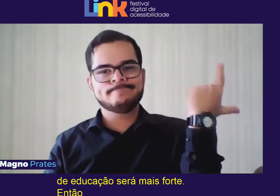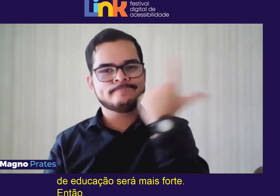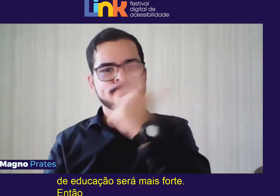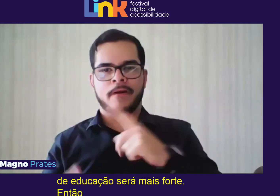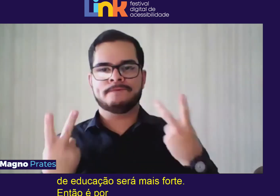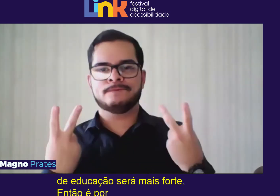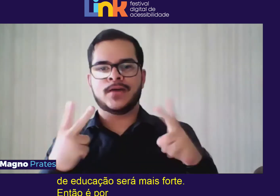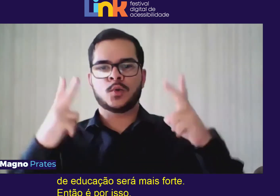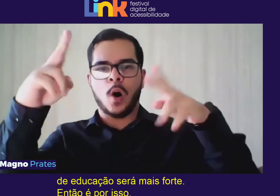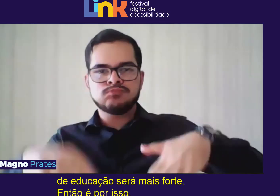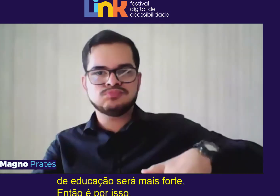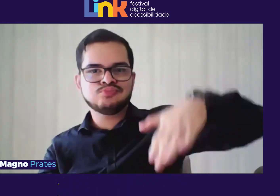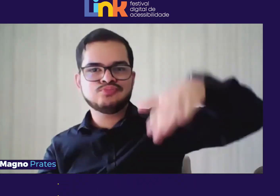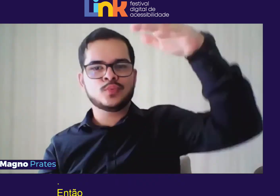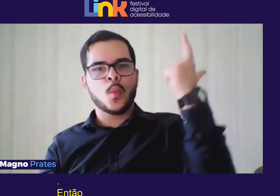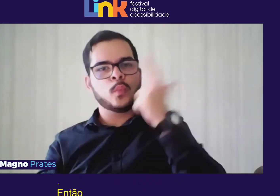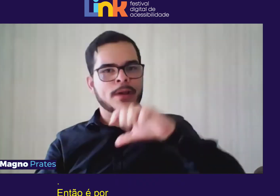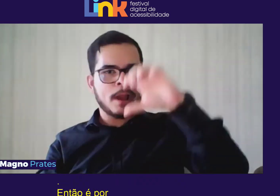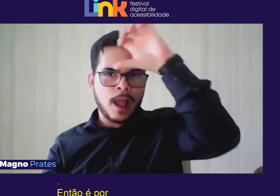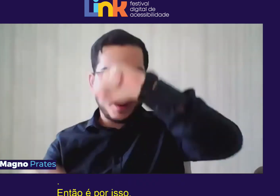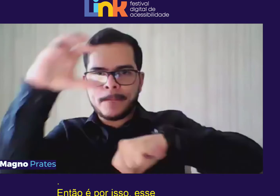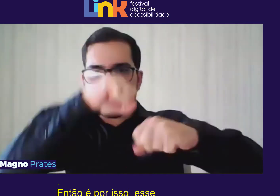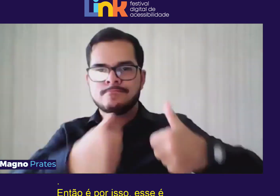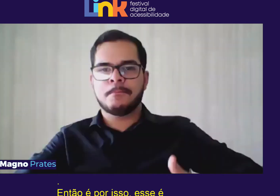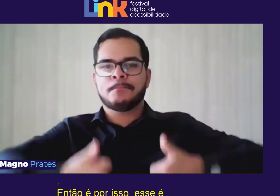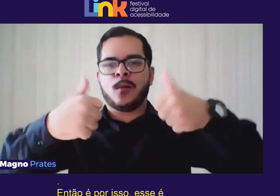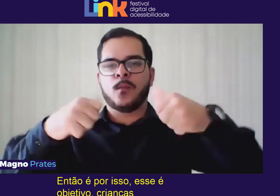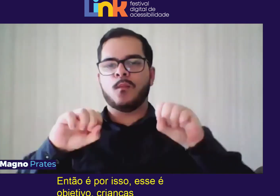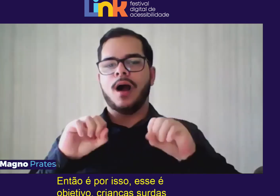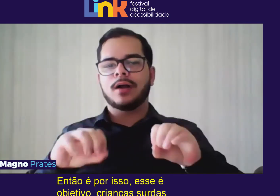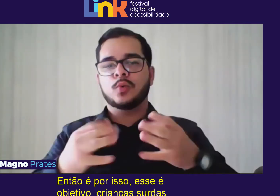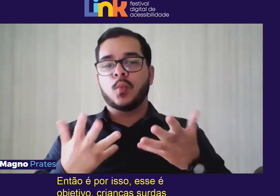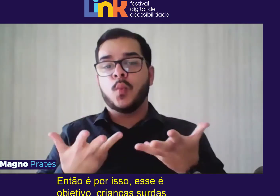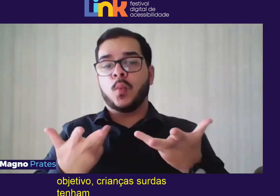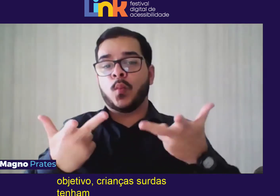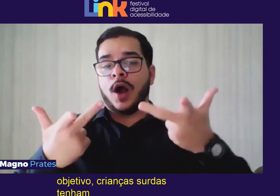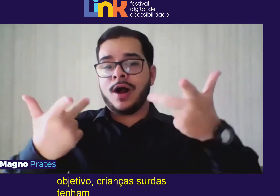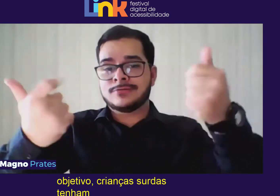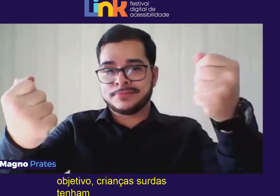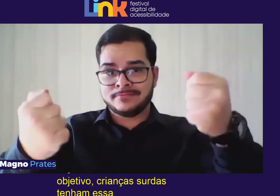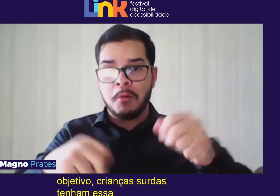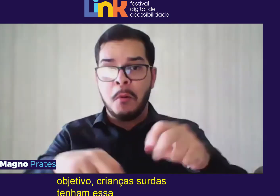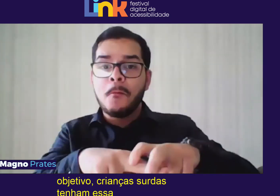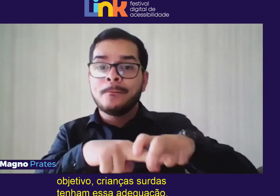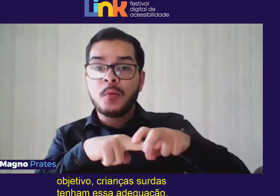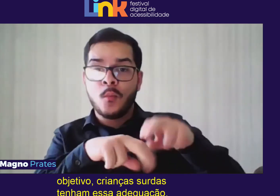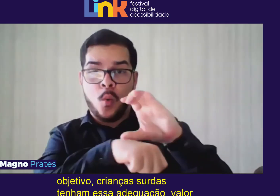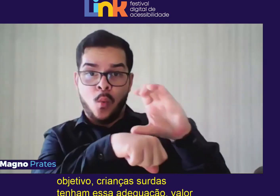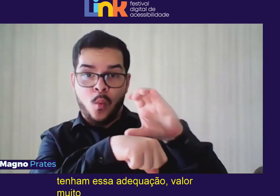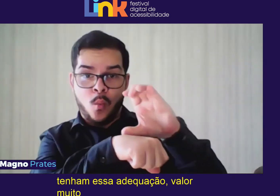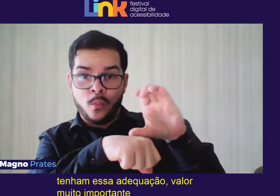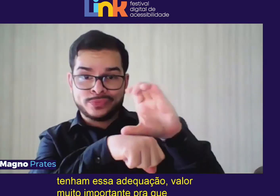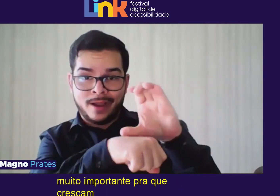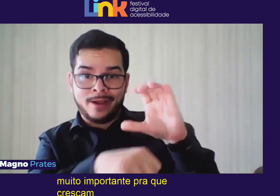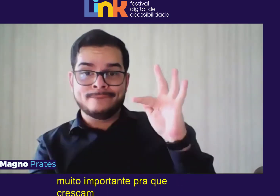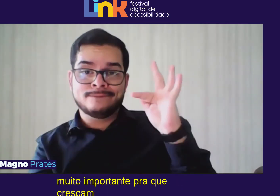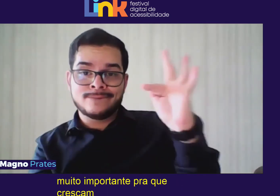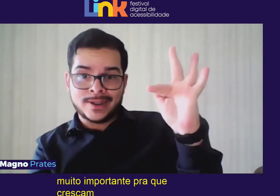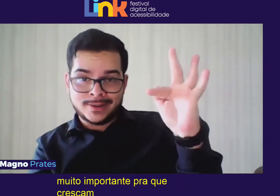essa educação, que é um valor muito importante, para que elas cresçam realmente e que tenham um futuro